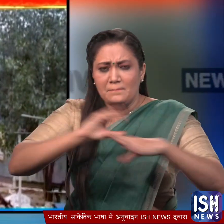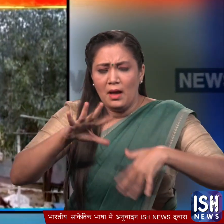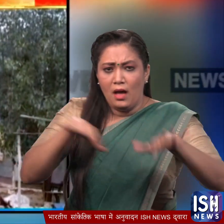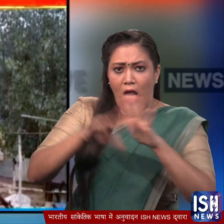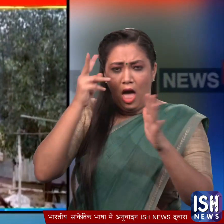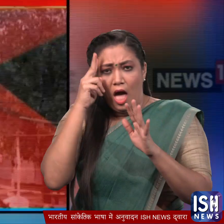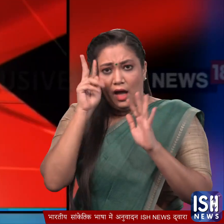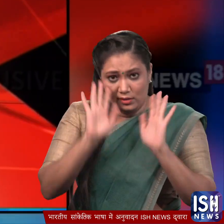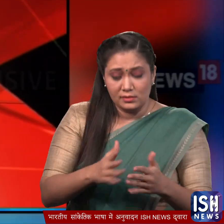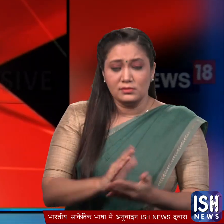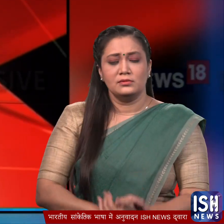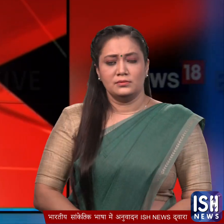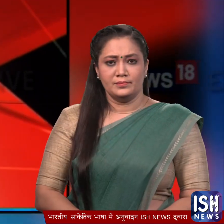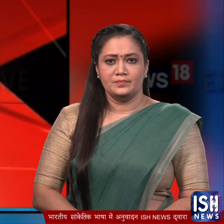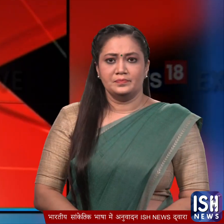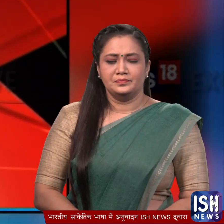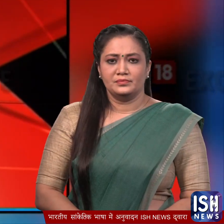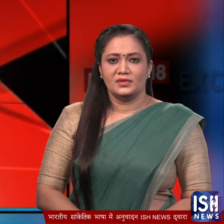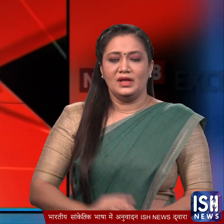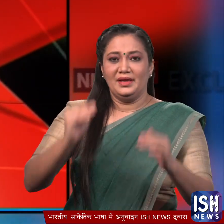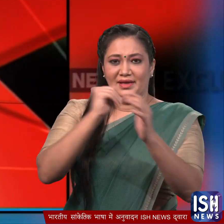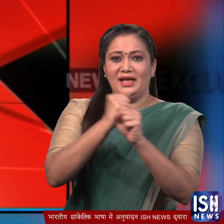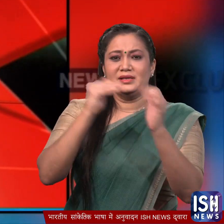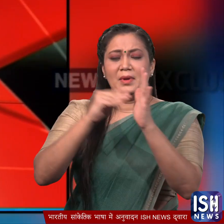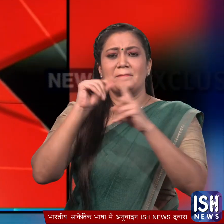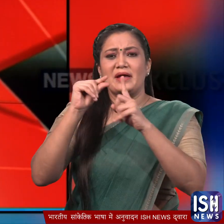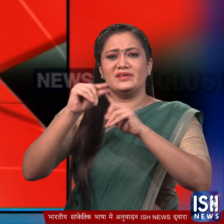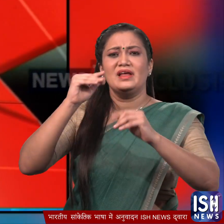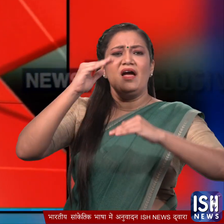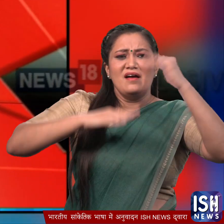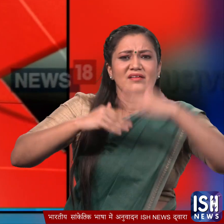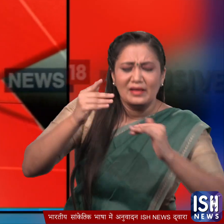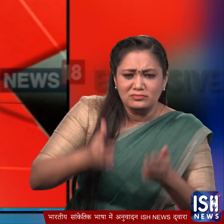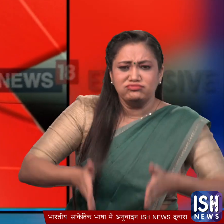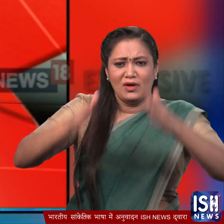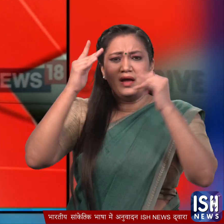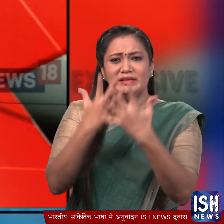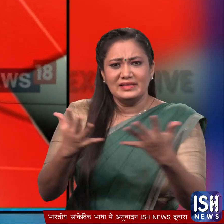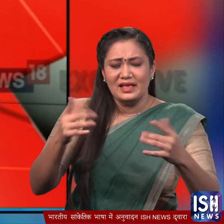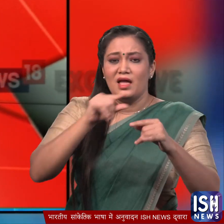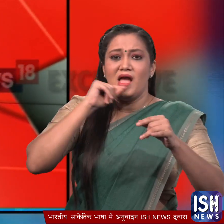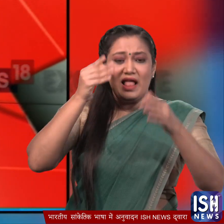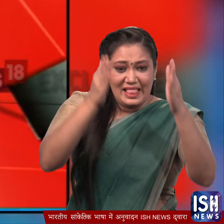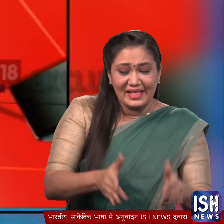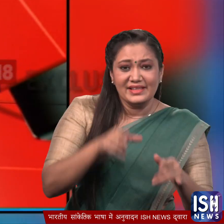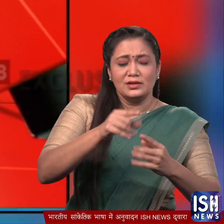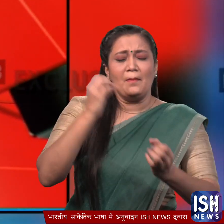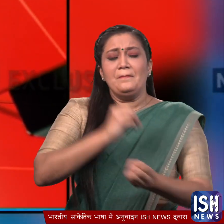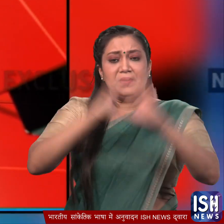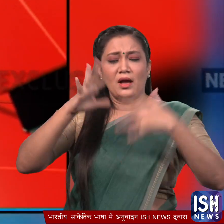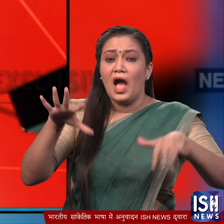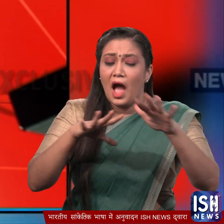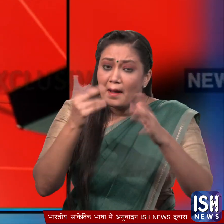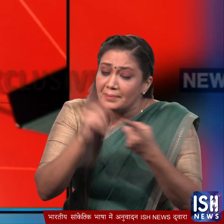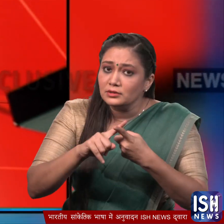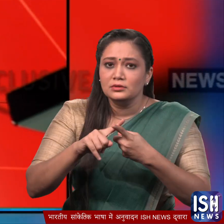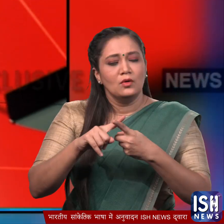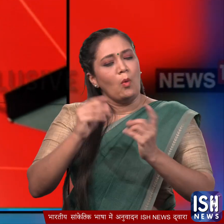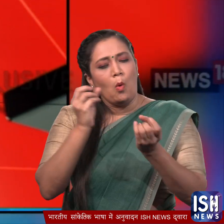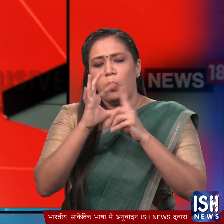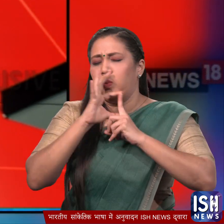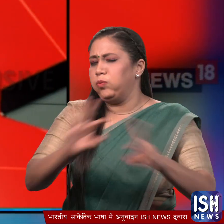गए और उनके निकलते ही गोदाम के अंदर लगी आग तेजी से फैल गई। फिर इस घटना की खबर दमकल विभाग को दी गई और कुछ